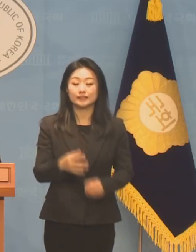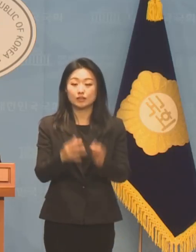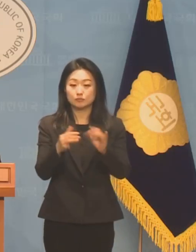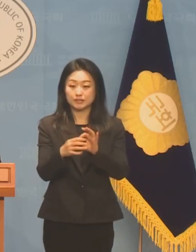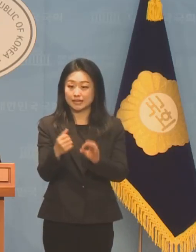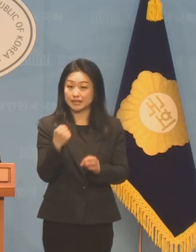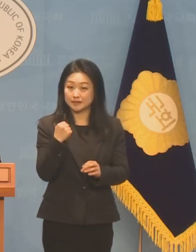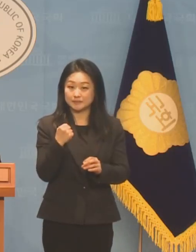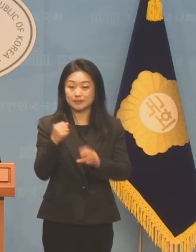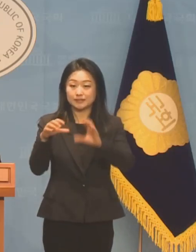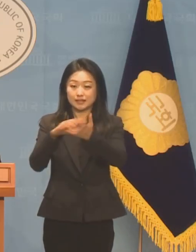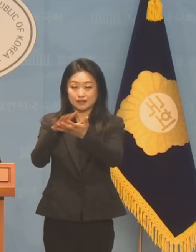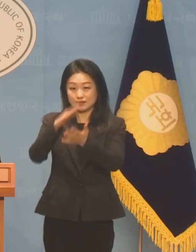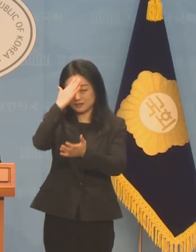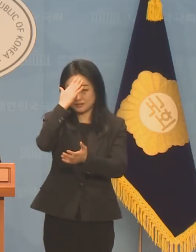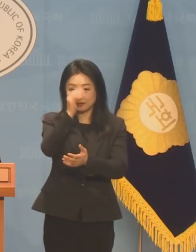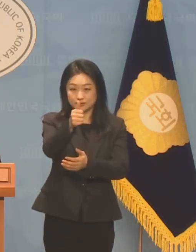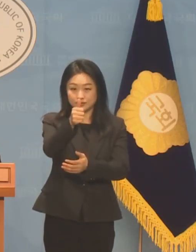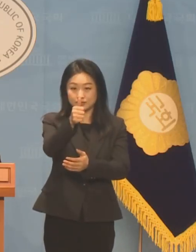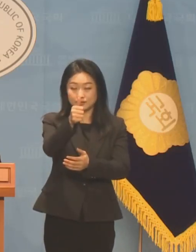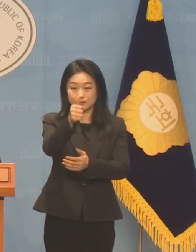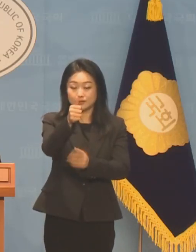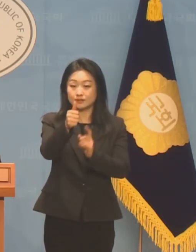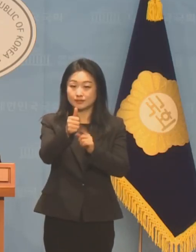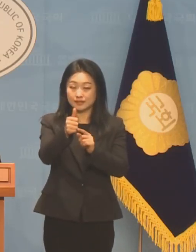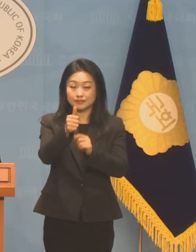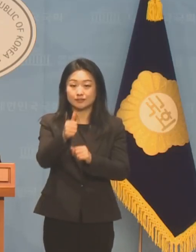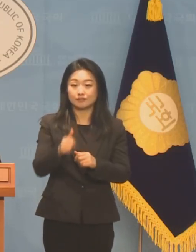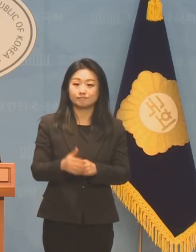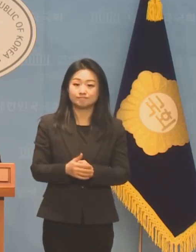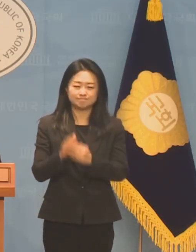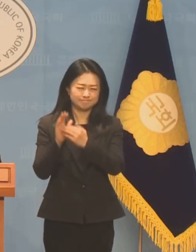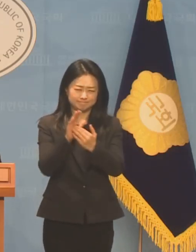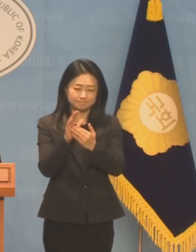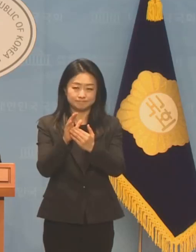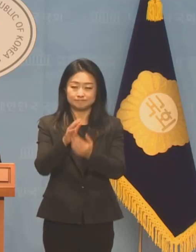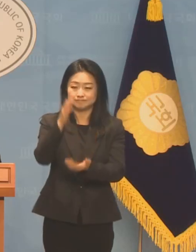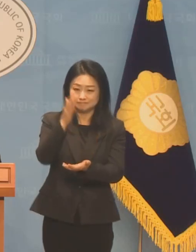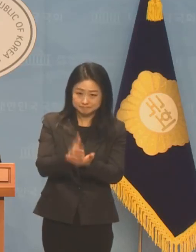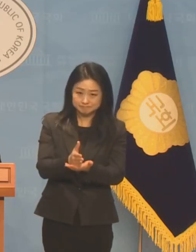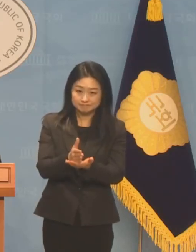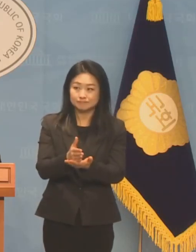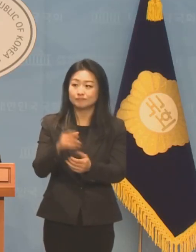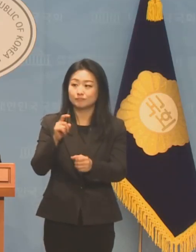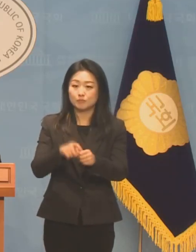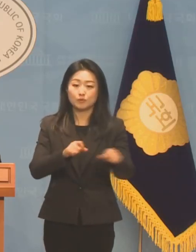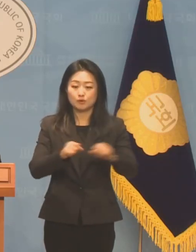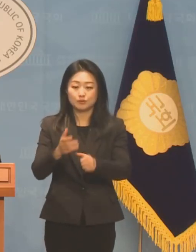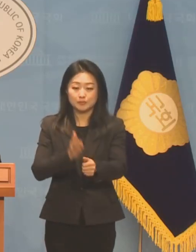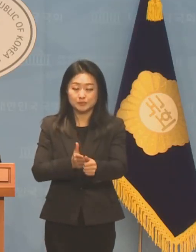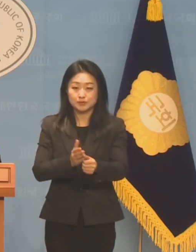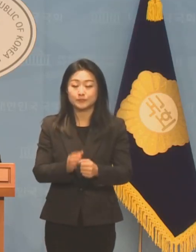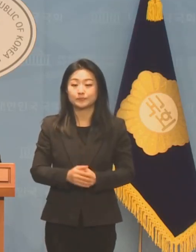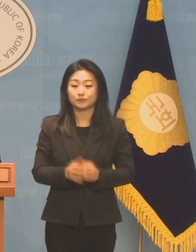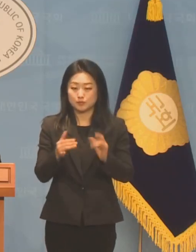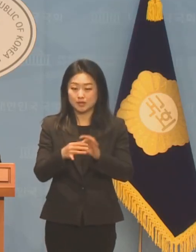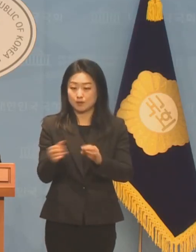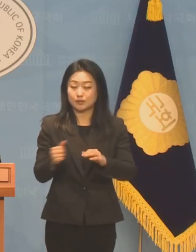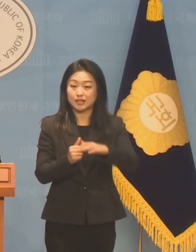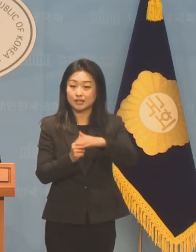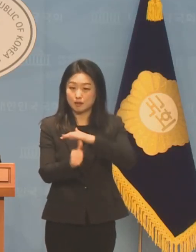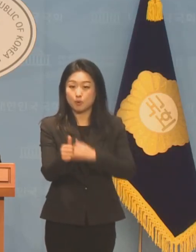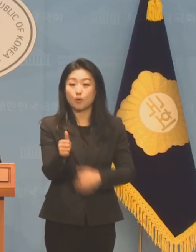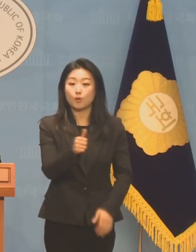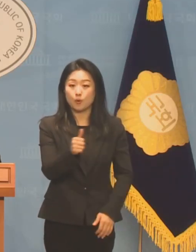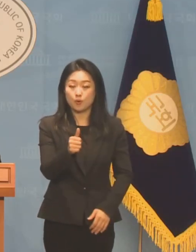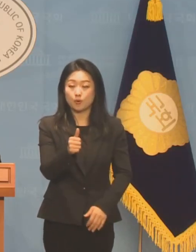국민의힘은 내란숙의 윤석열의 저항부터 포기시키십시오. 국민의힘 권성동 원내대표가 혼란상을